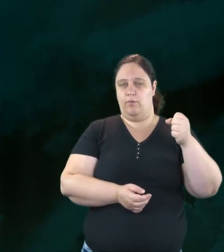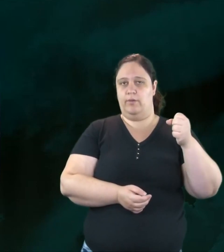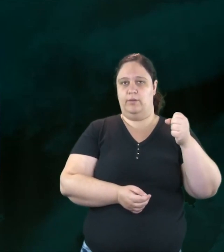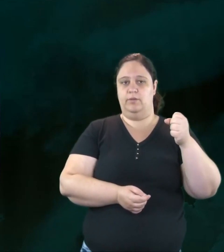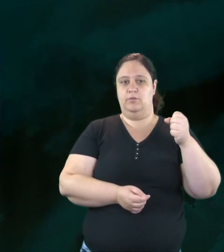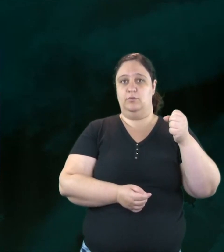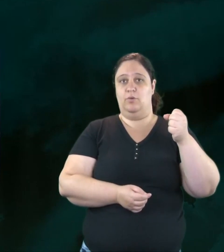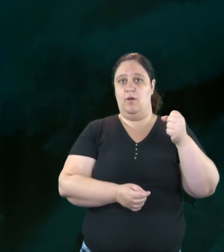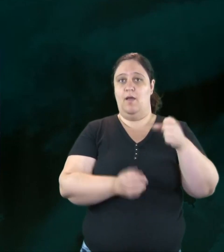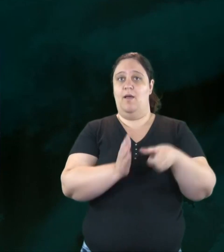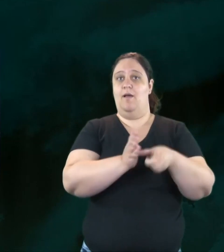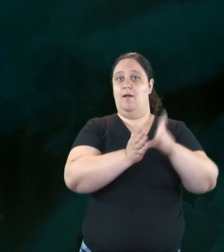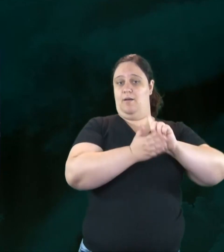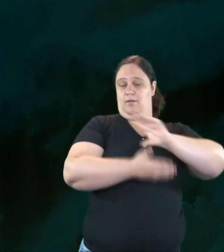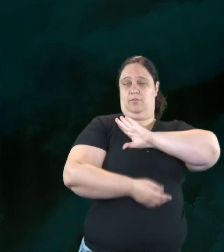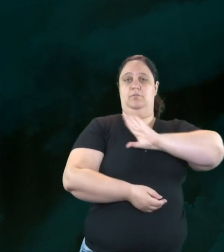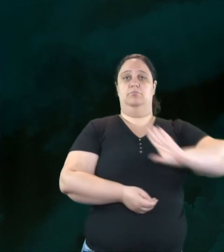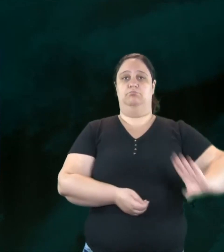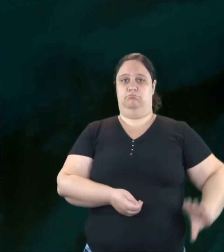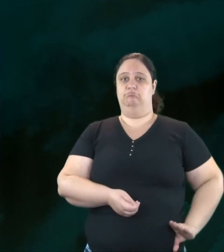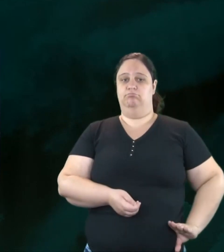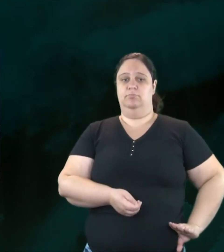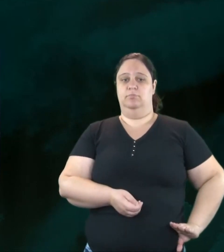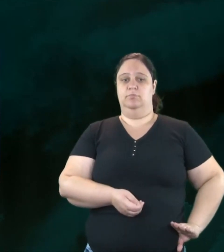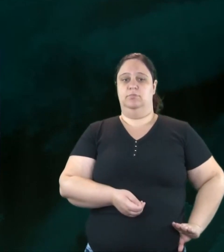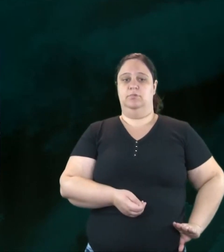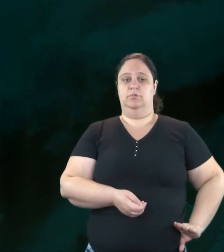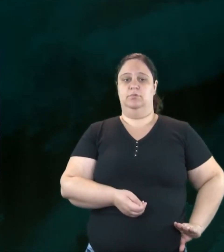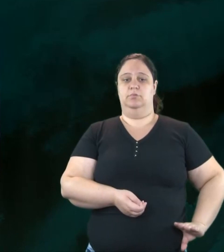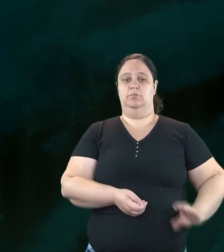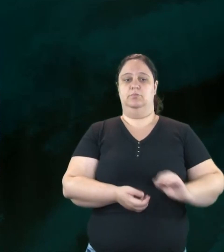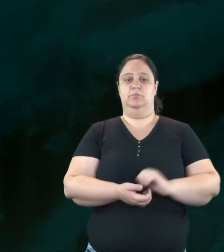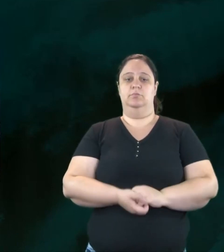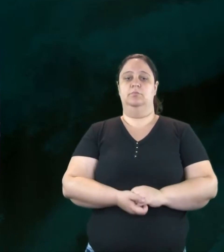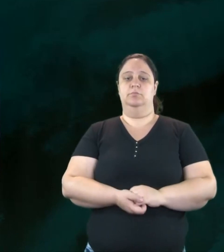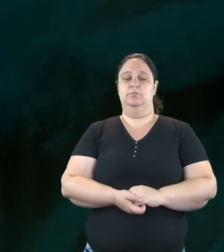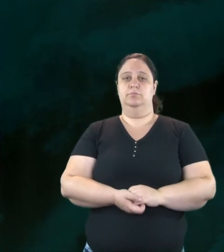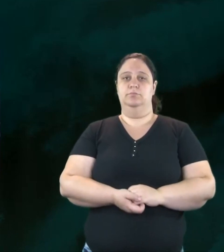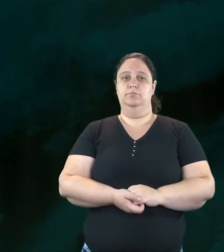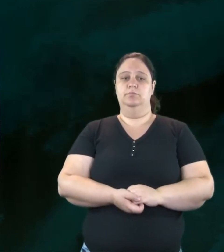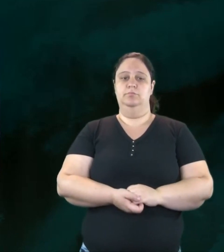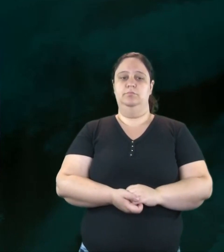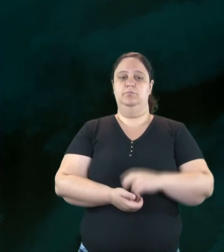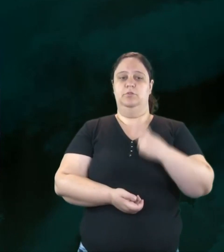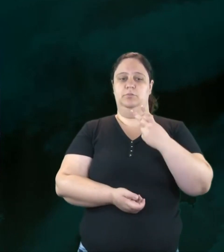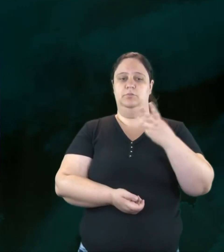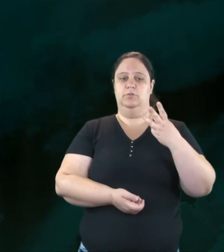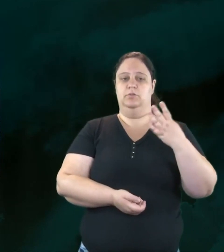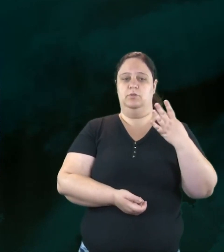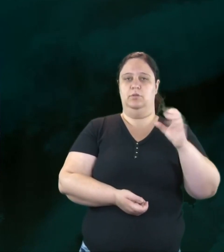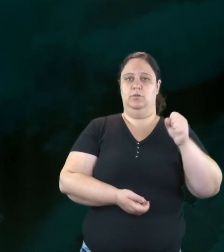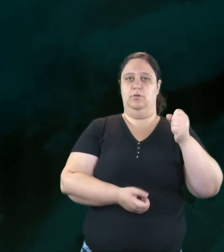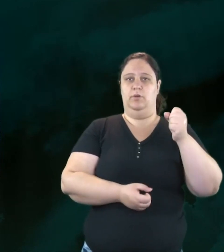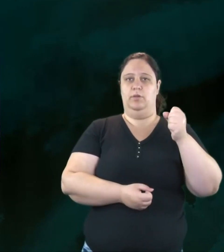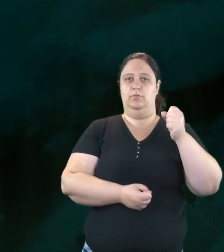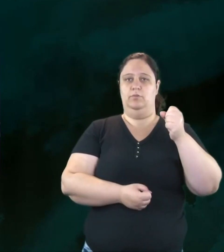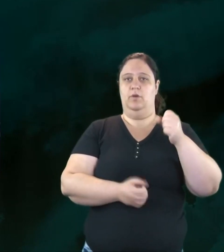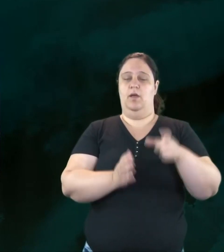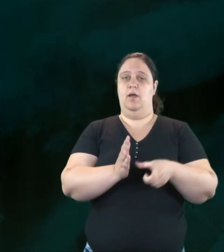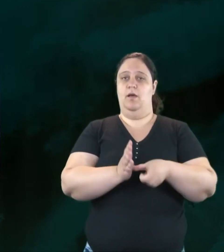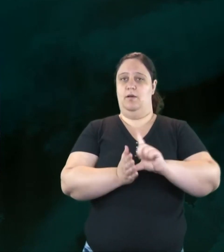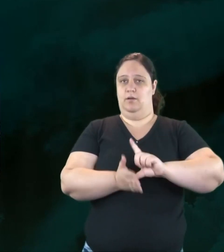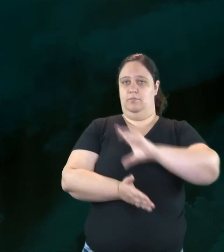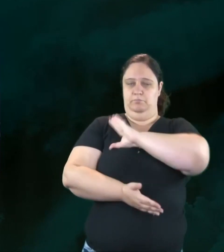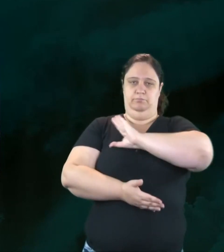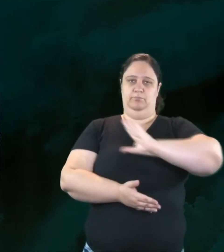2348 antes de Cristo, contando o ano zero, né, para trás, 2348 anos, um